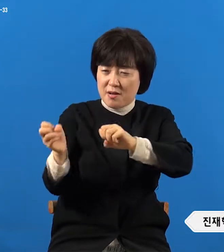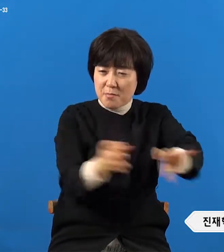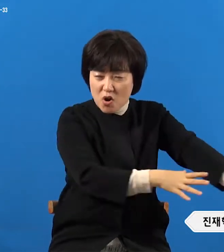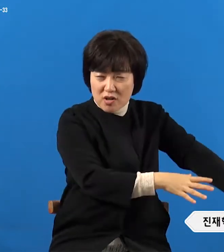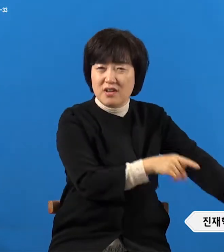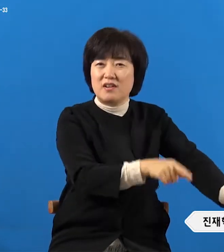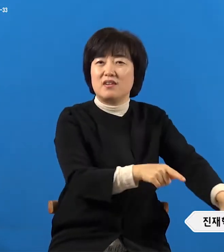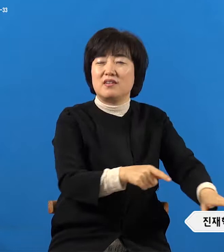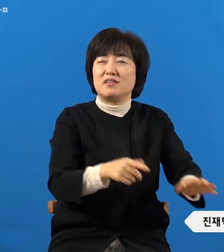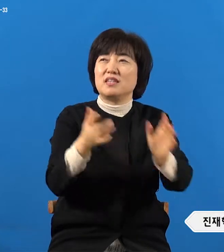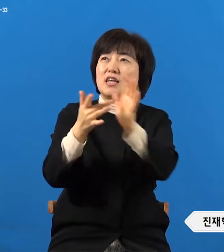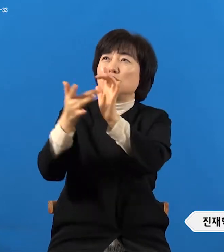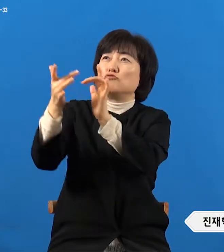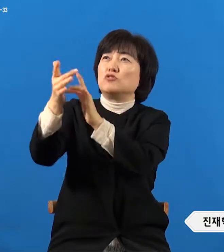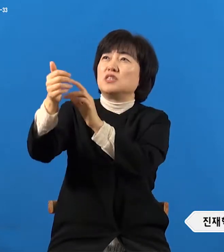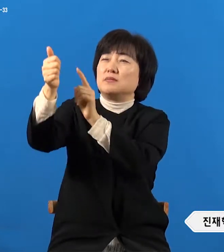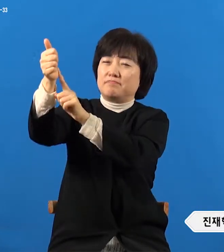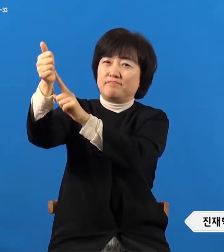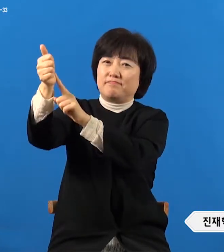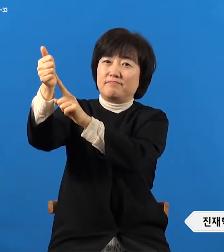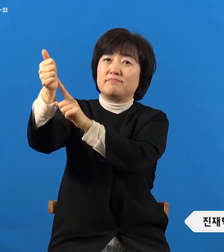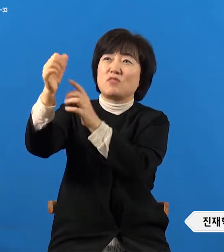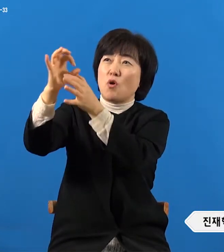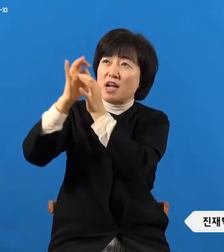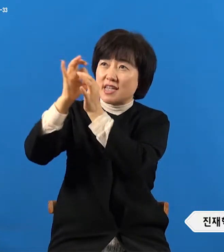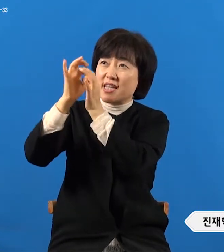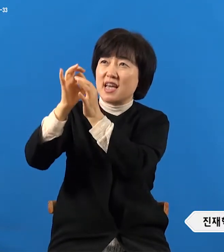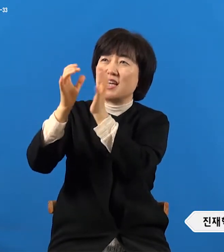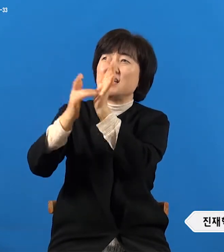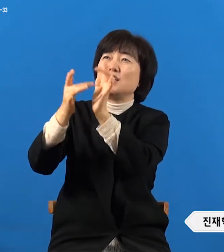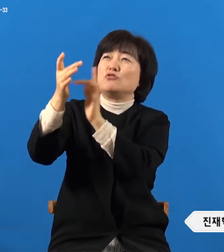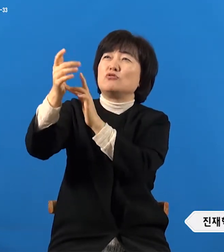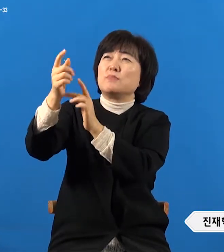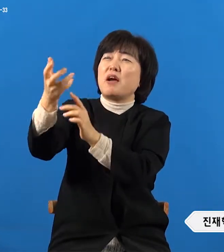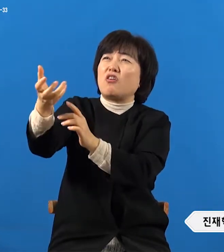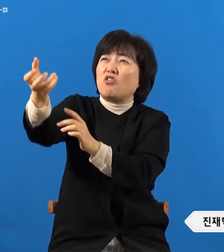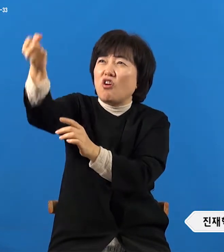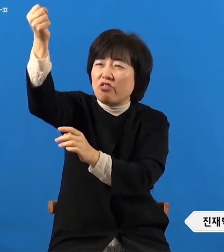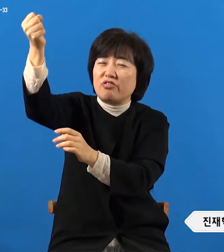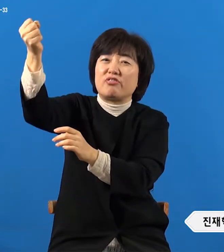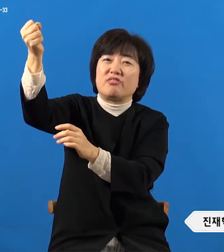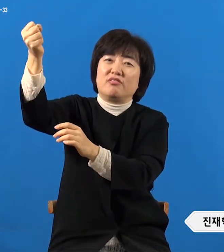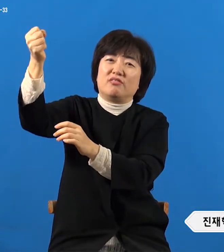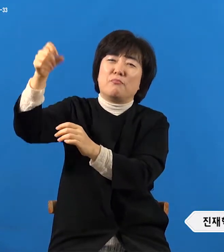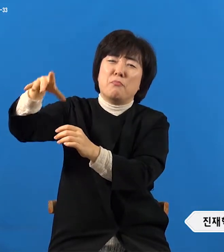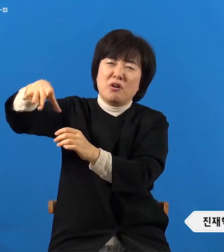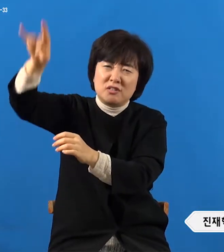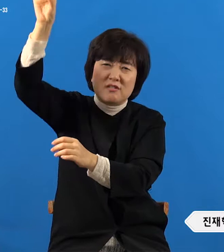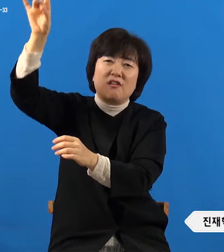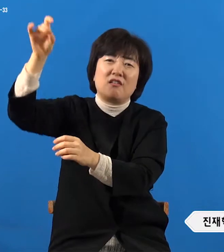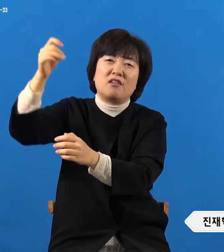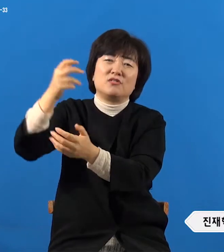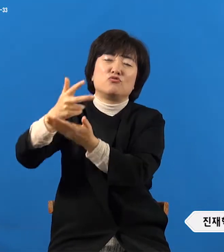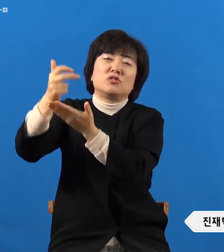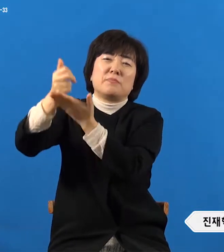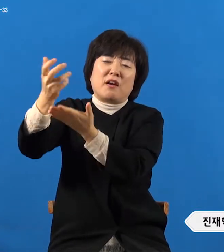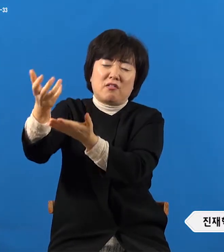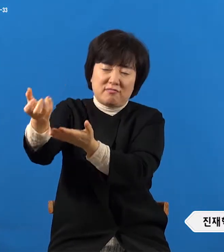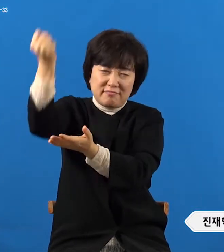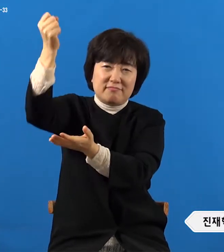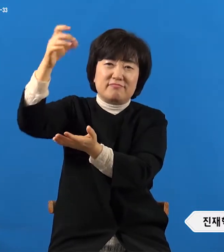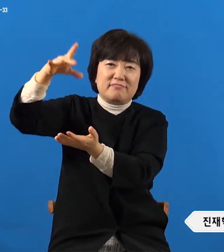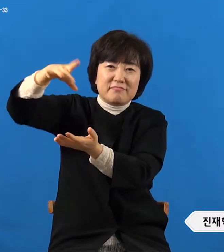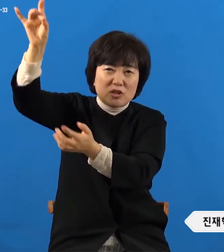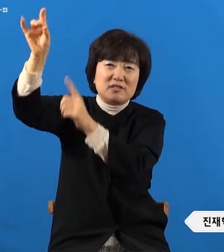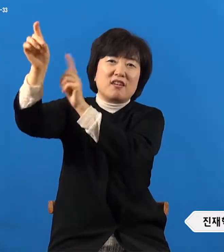주님의 것을, 주님과의 관계를, 주님이 원하시는 것을 먼저 하지 않는다면 내